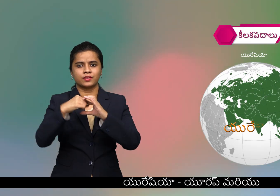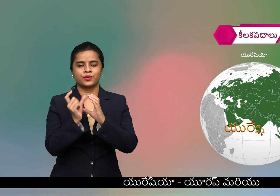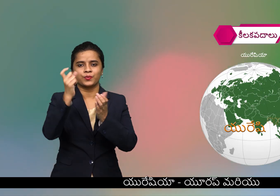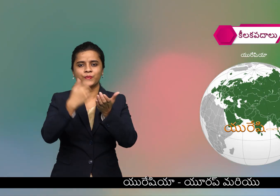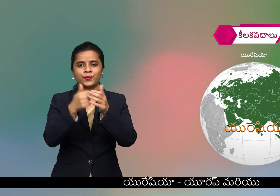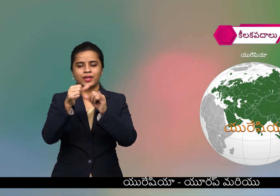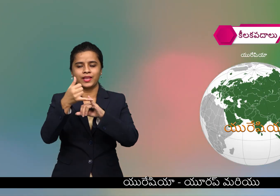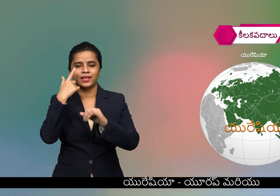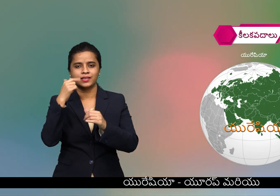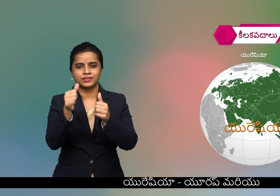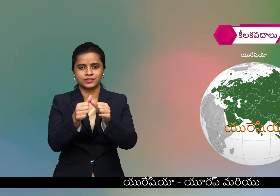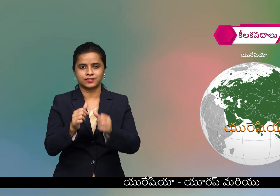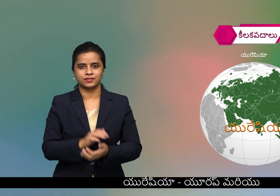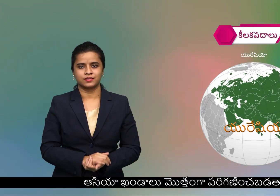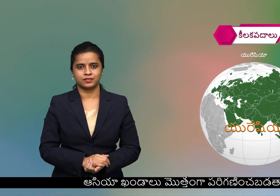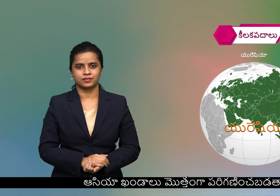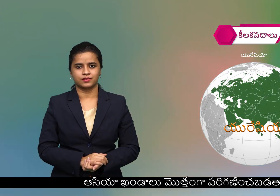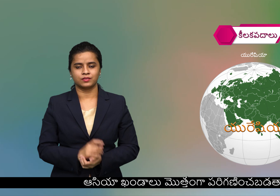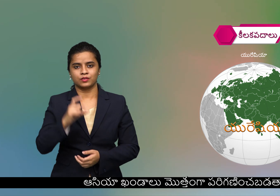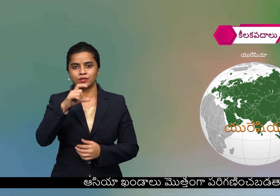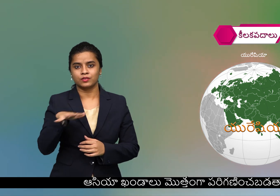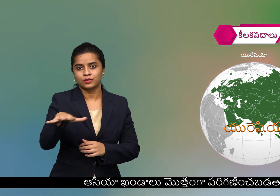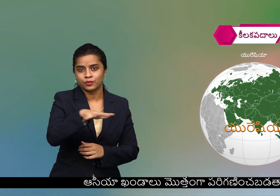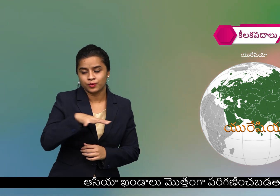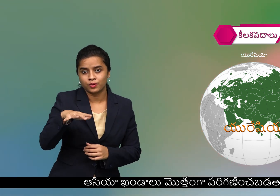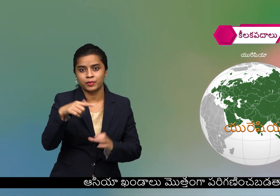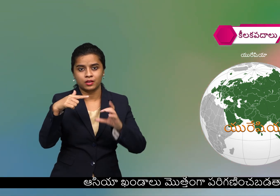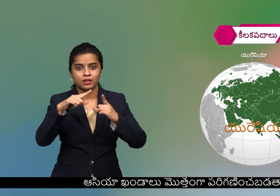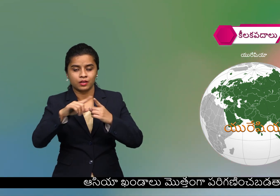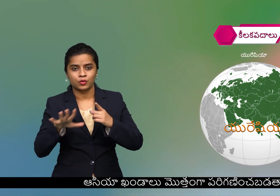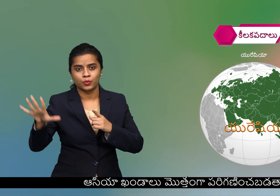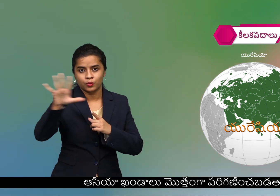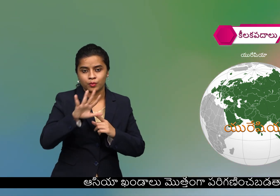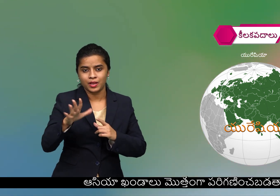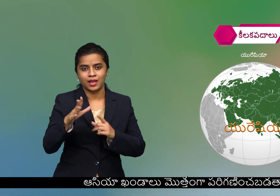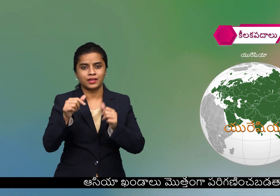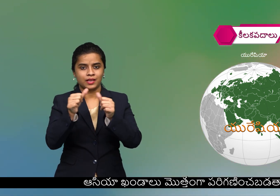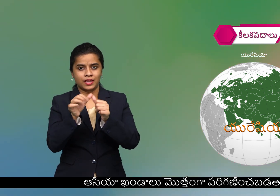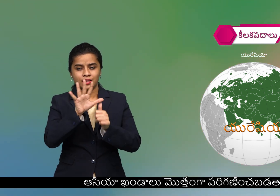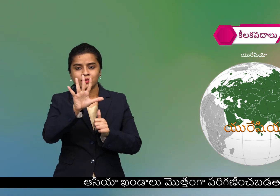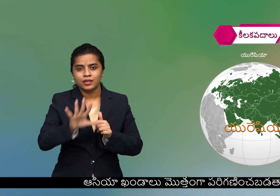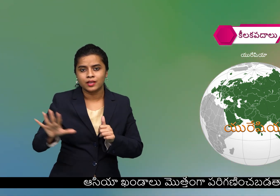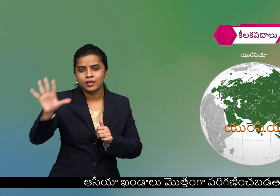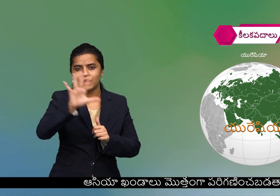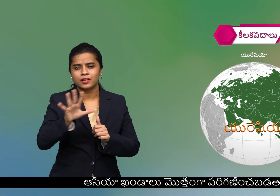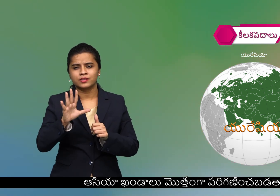యురేషియా, యూరప్ మరియు ఆసియా ఖండాలు మొత్తంగా పరిగణించబడతాయి.